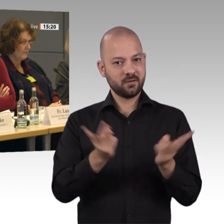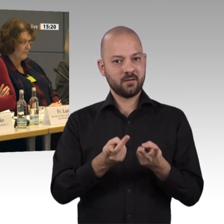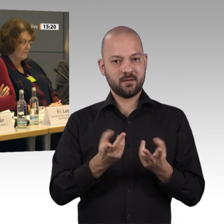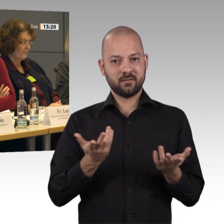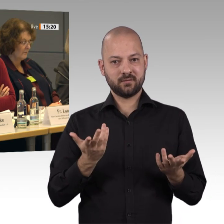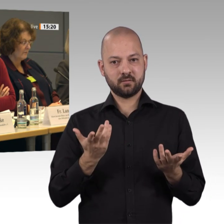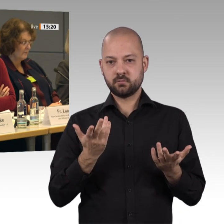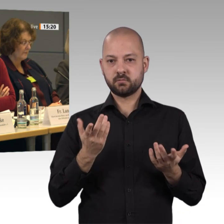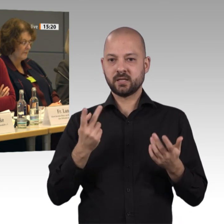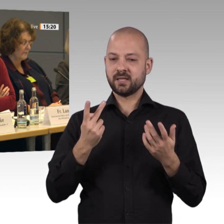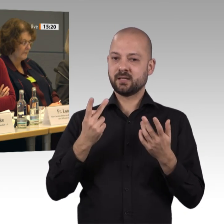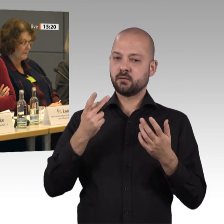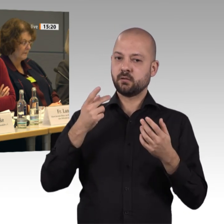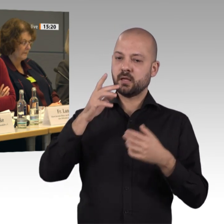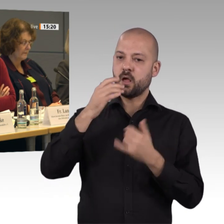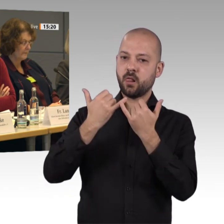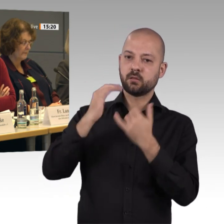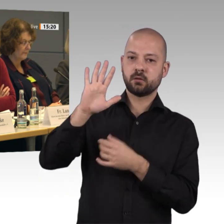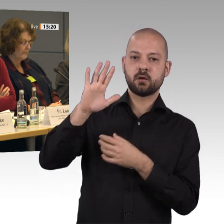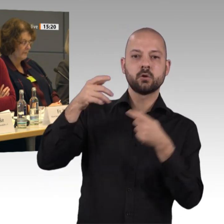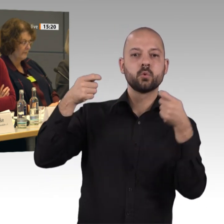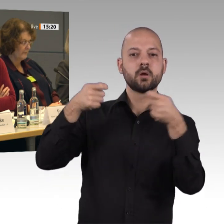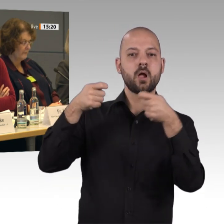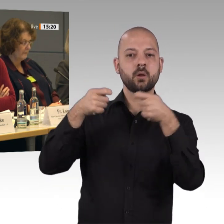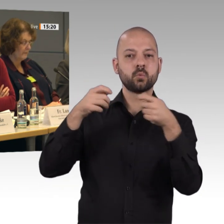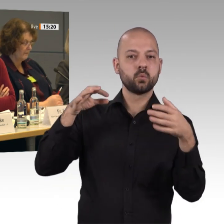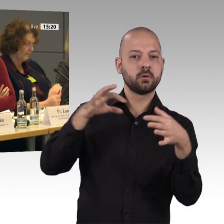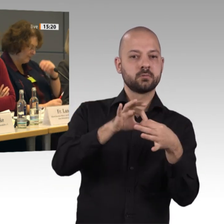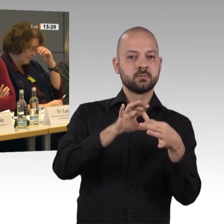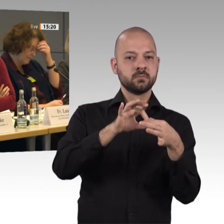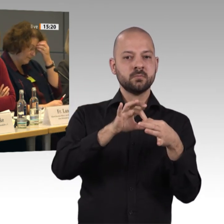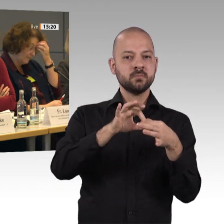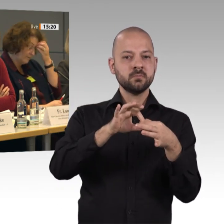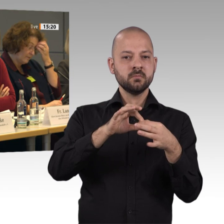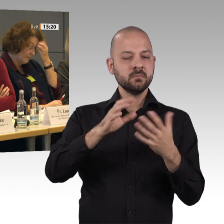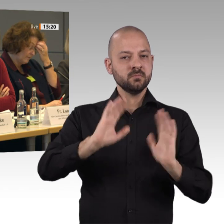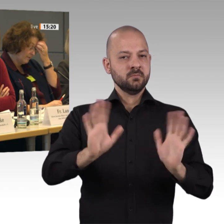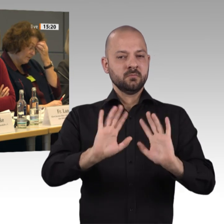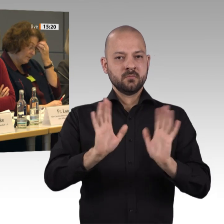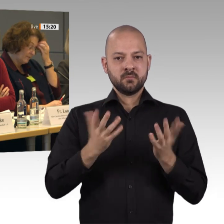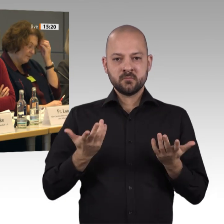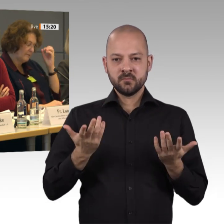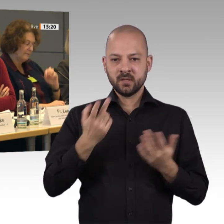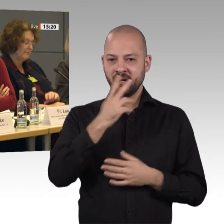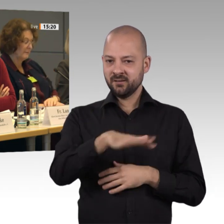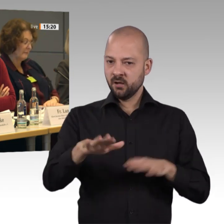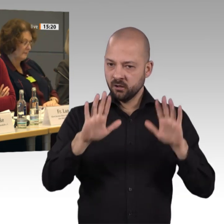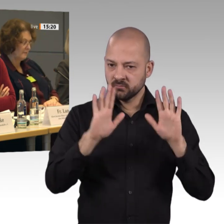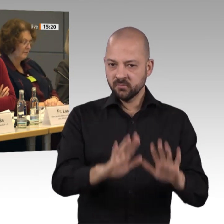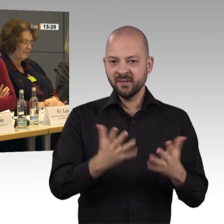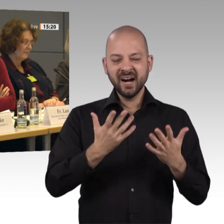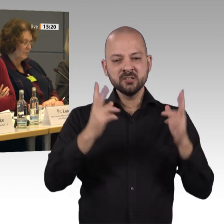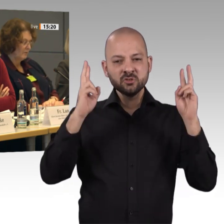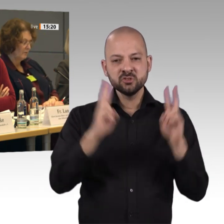der Förderung der Kinder. Insofern, also in der Sache ist es alles zu begrüßen, dass die Unterhaltsheranziehung in der